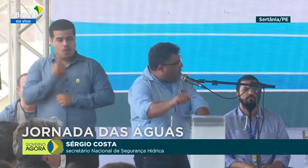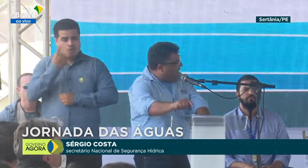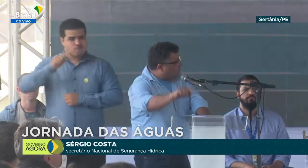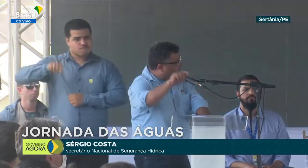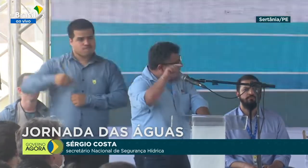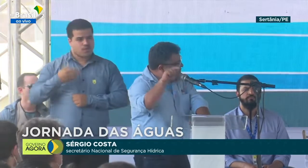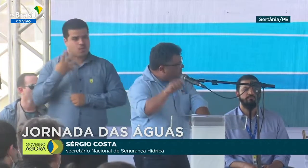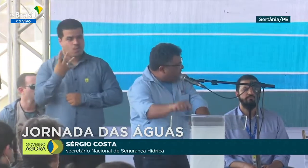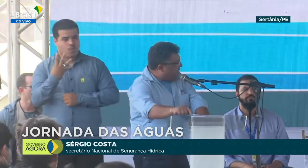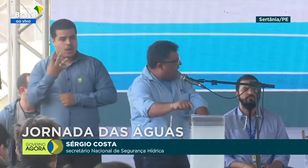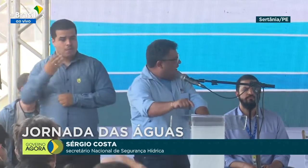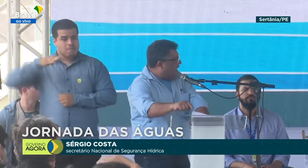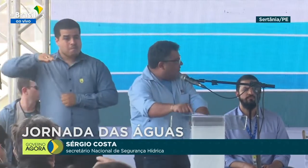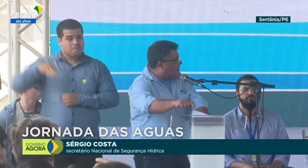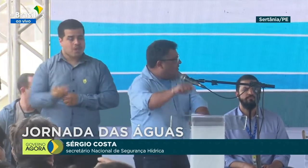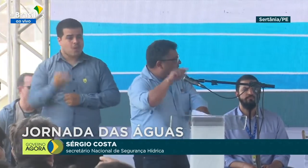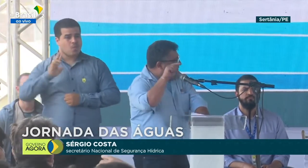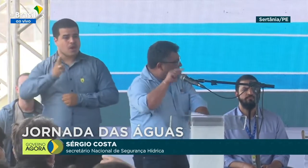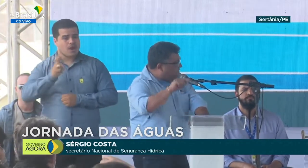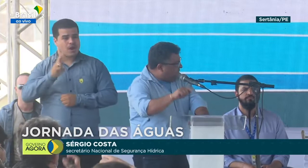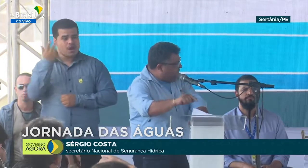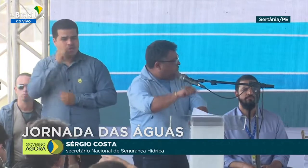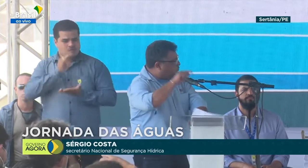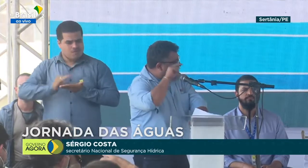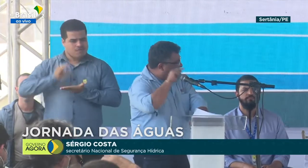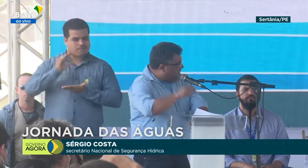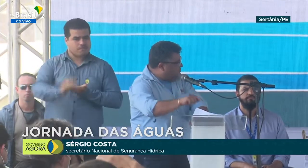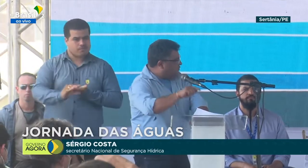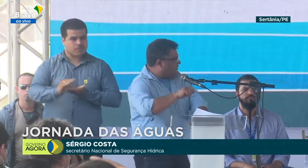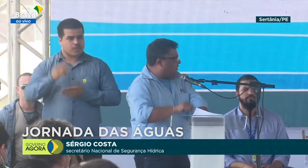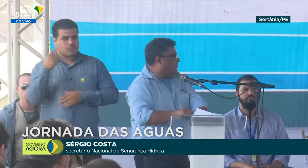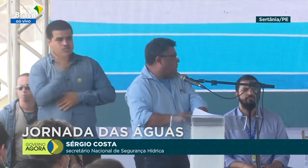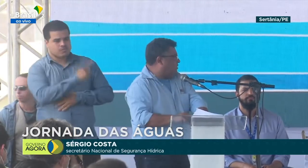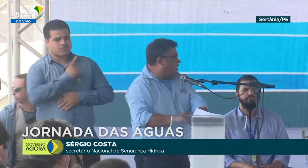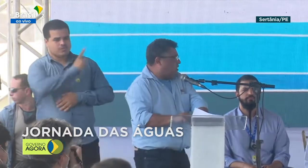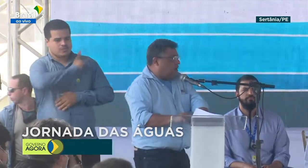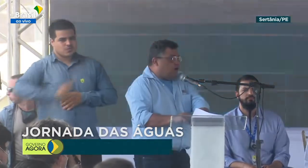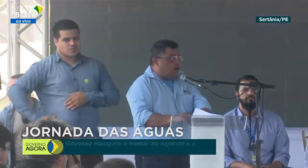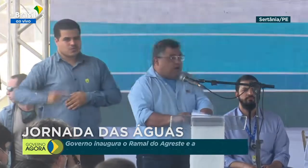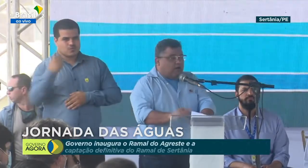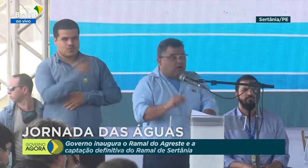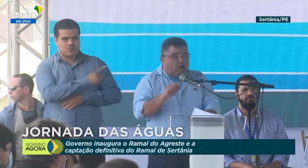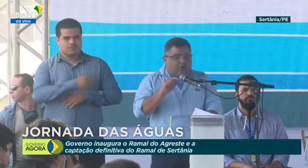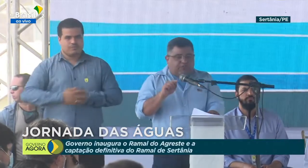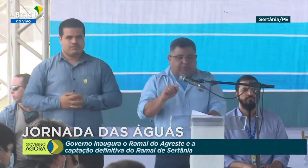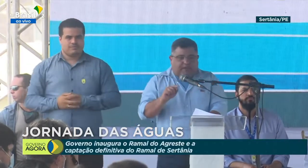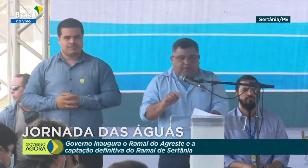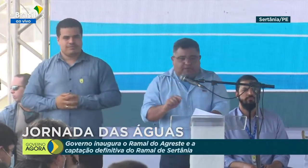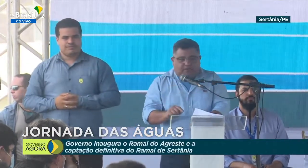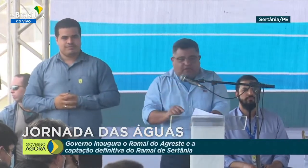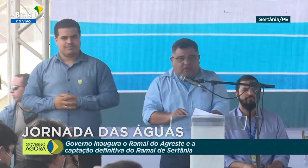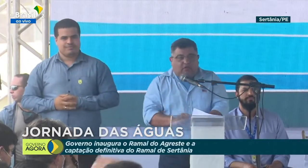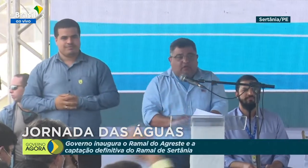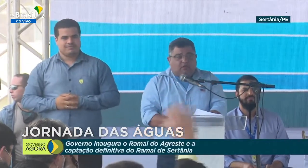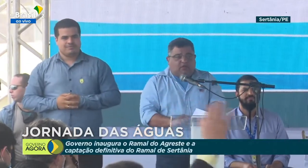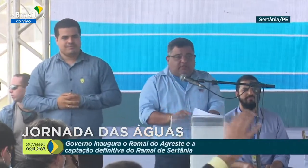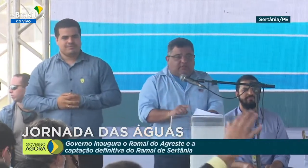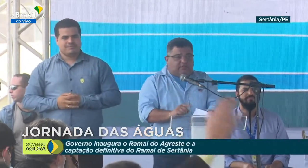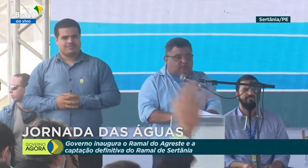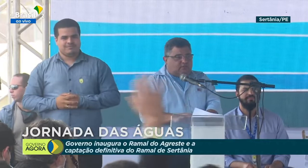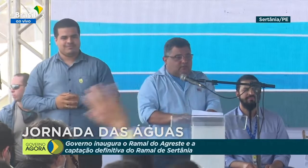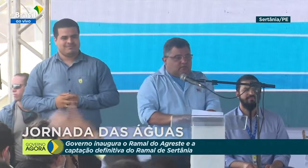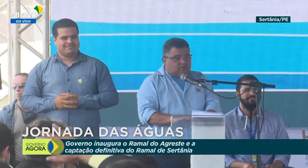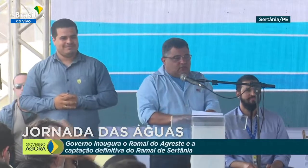1,4 bilhões de reais investimento do seu governo. Hoje pela manhã,